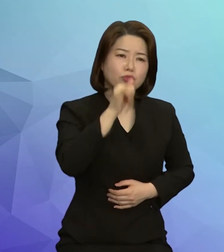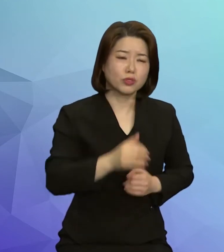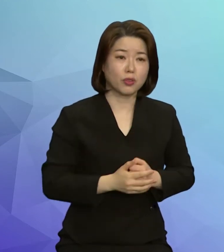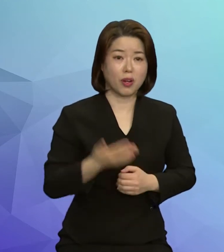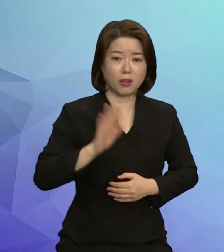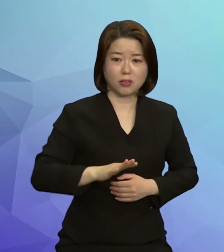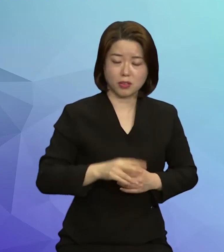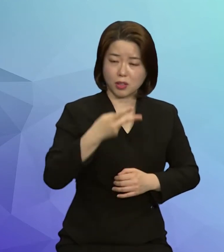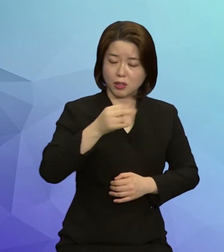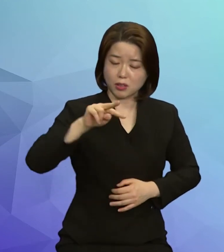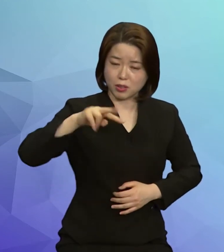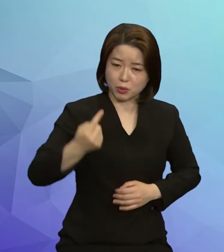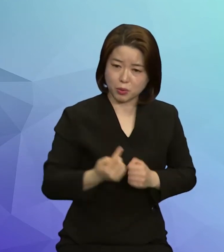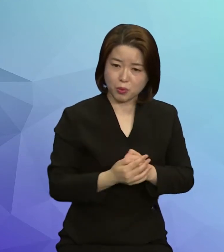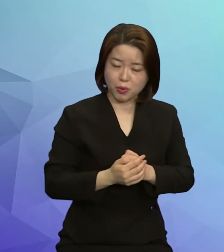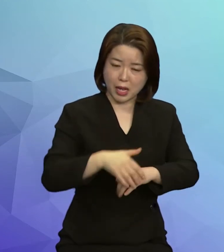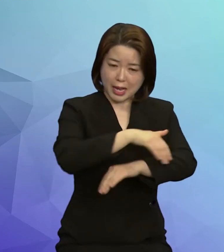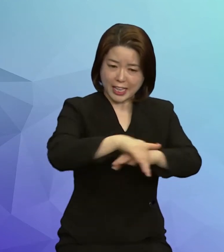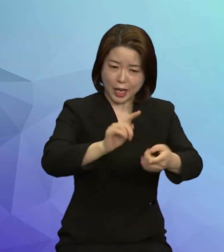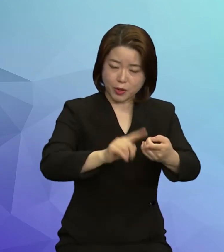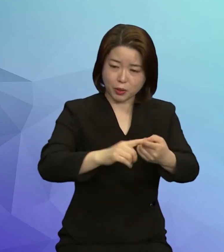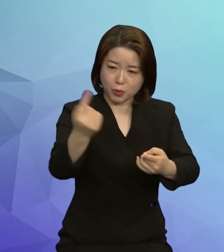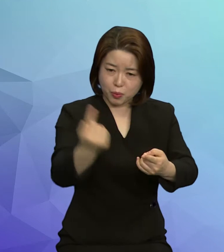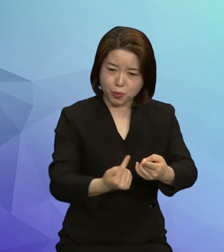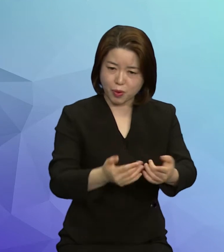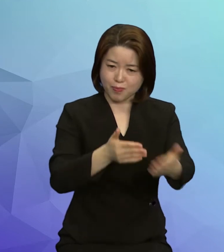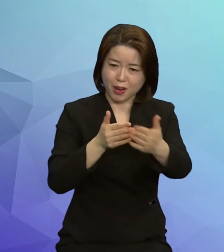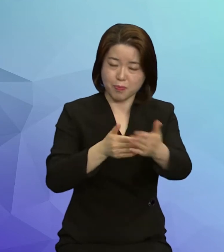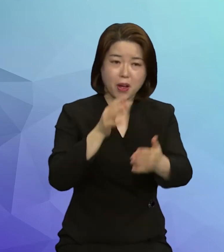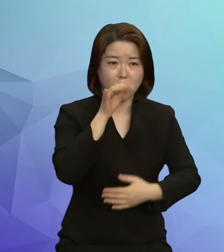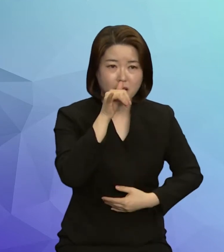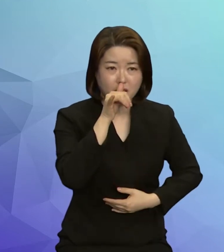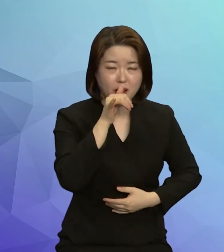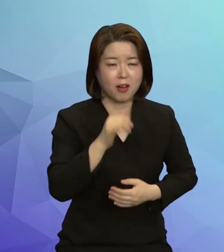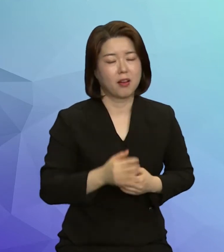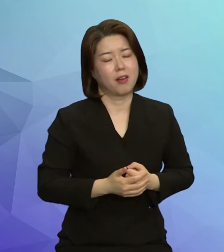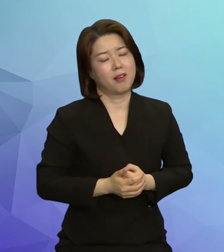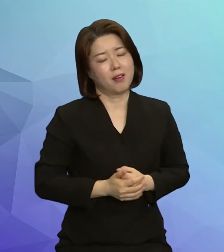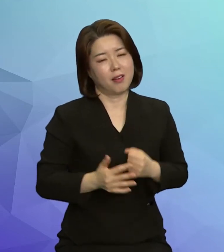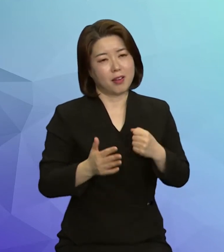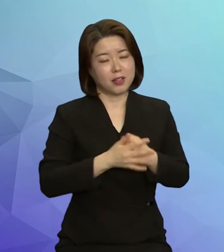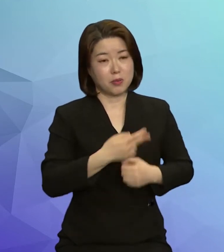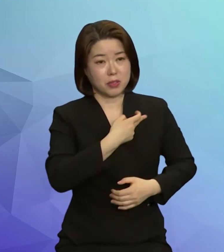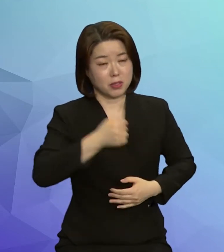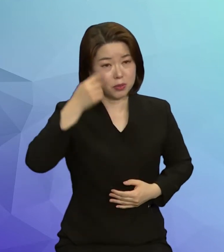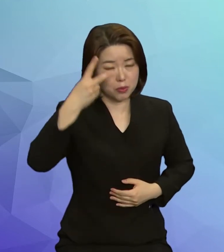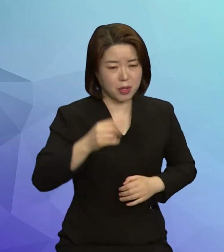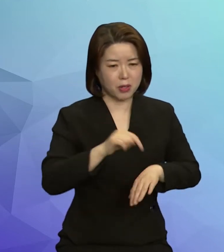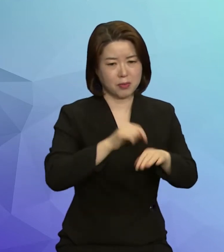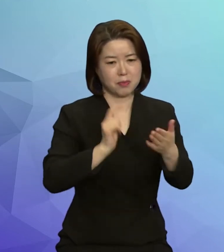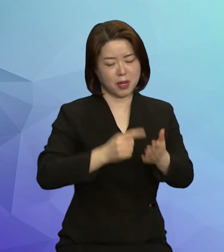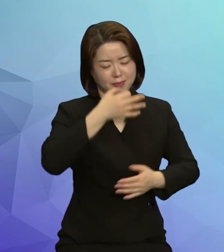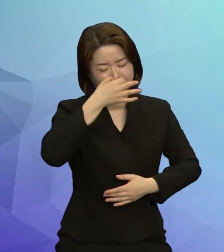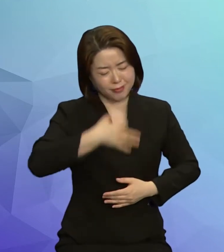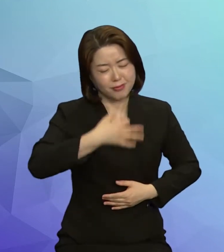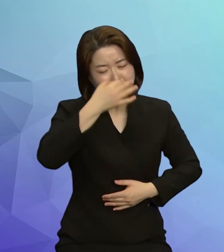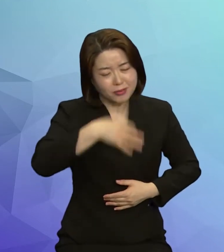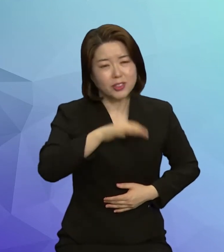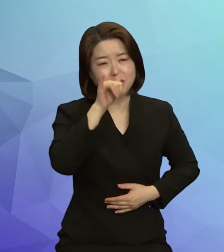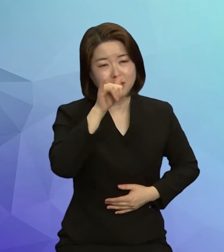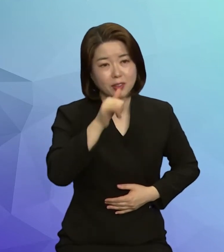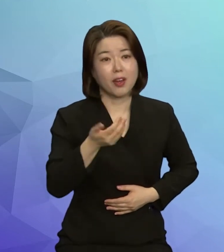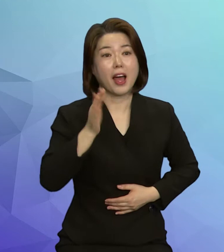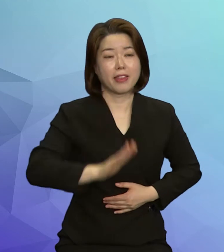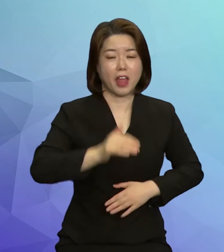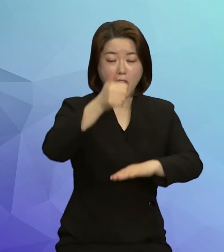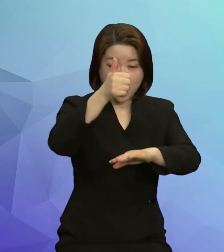텐데 디도가 좀처럼 예정대로 오지 않는 겁니다. 그래서 사도 바울이 너무너무 마음이